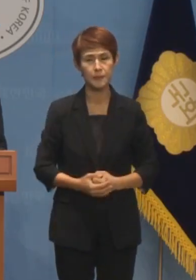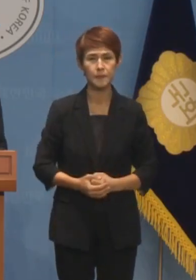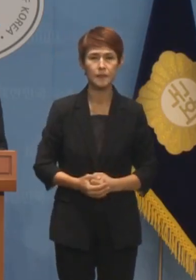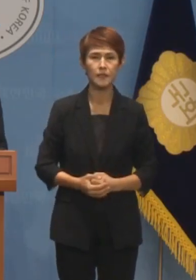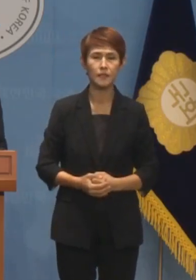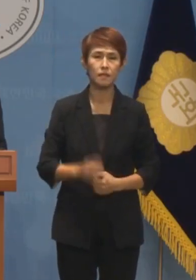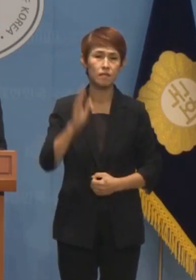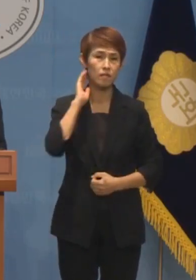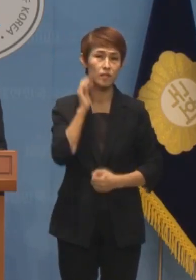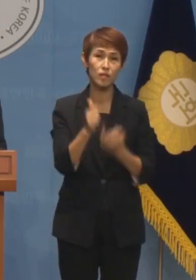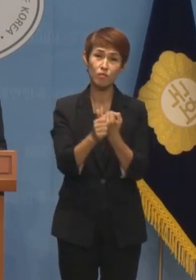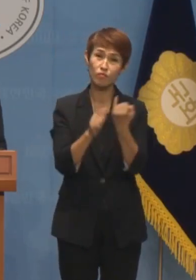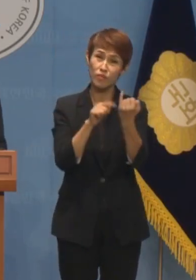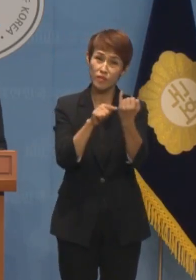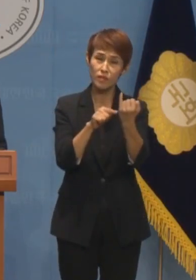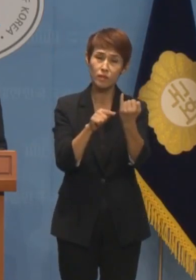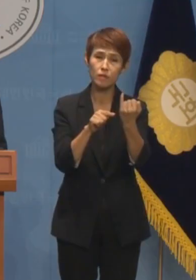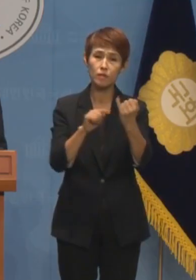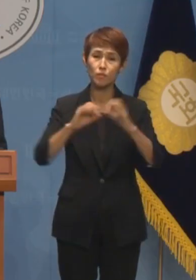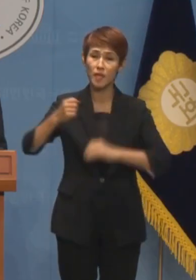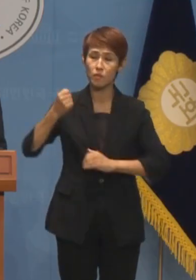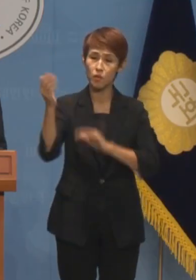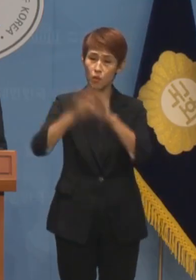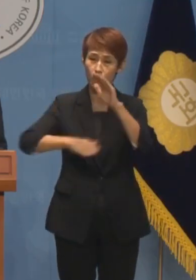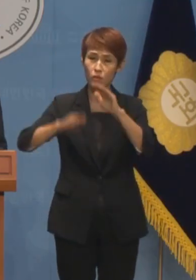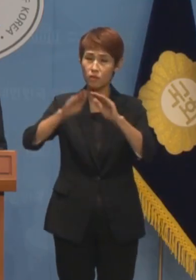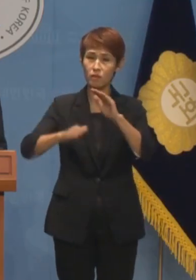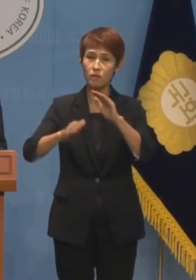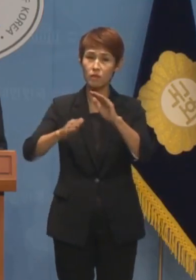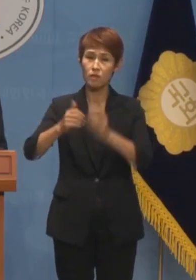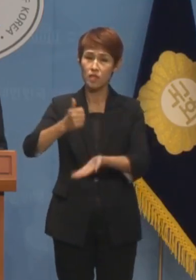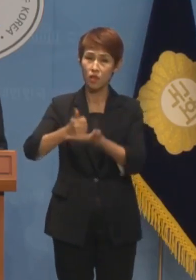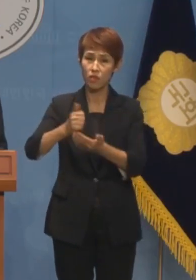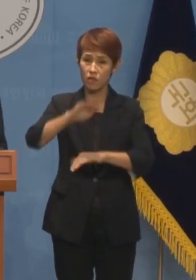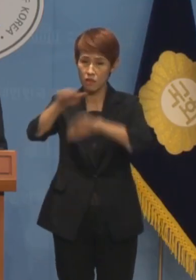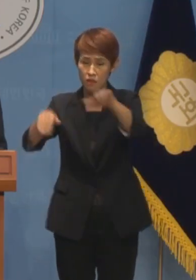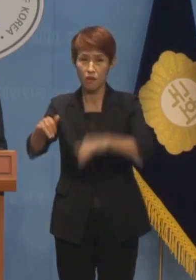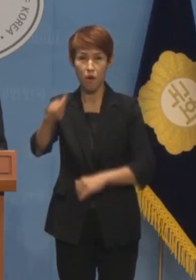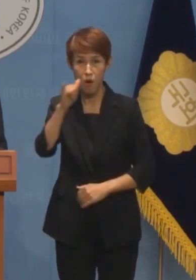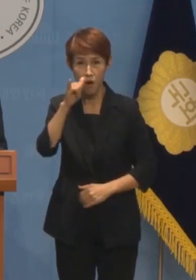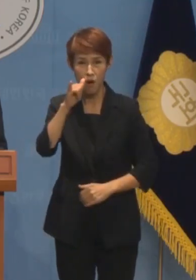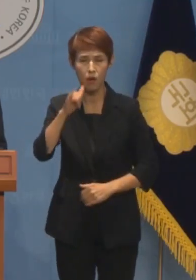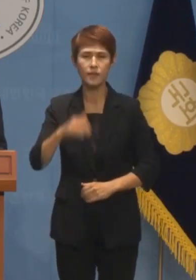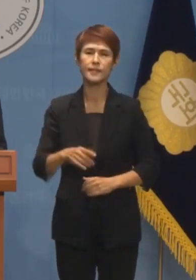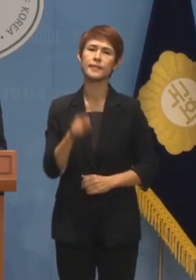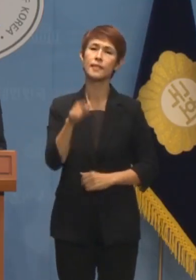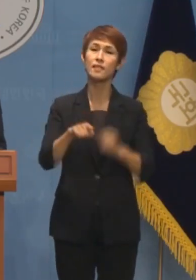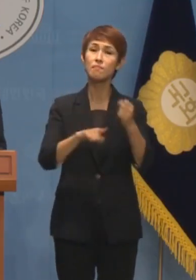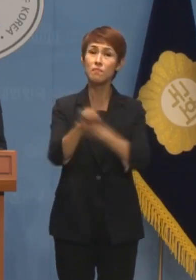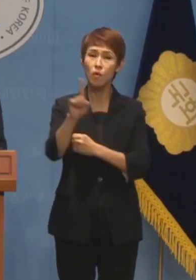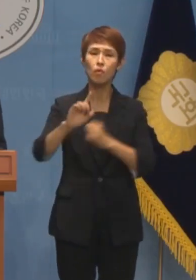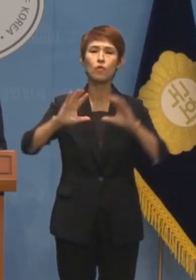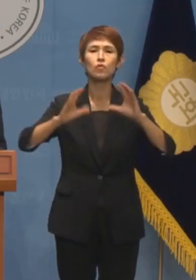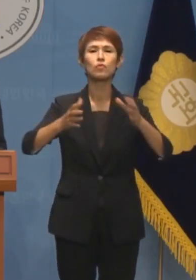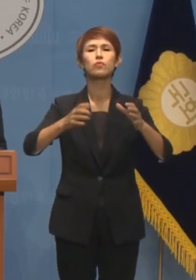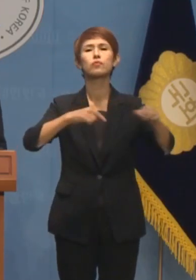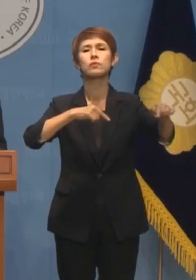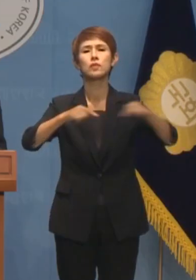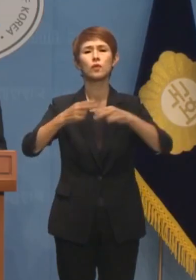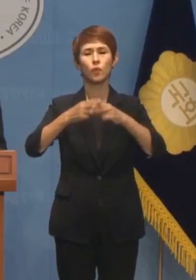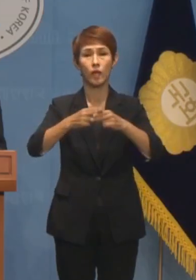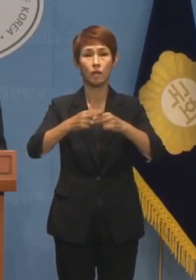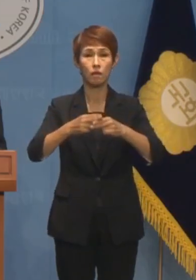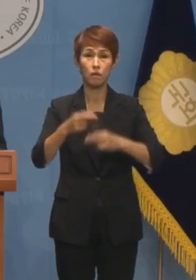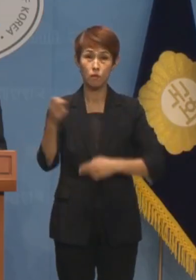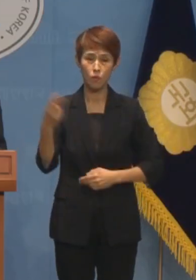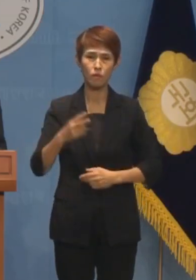김건희 여사가 국민의힘 공천에 개입했다면 이는 국정농단을 넘어서